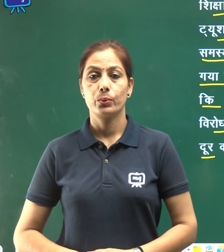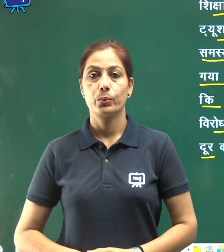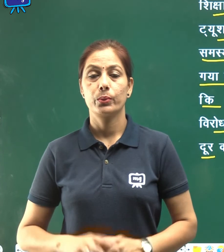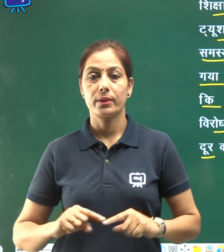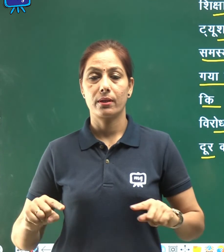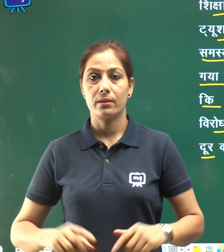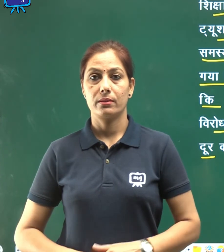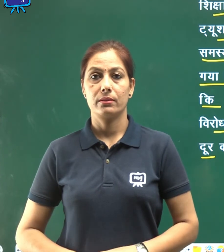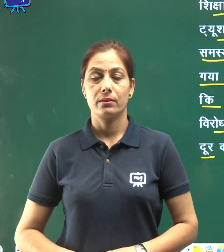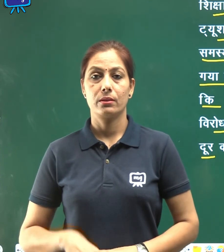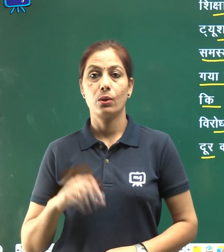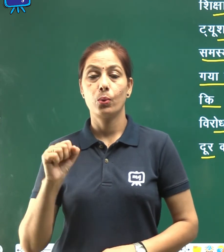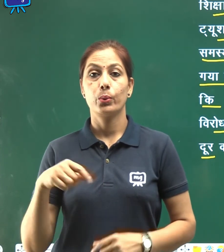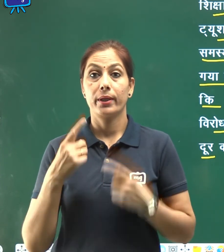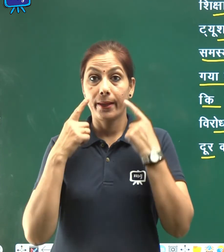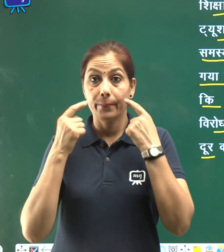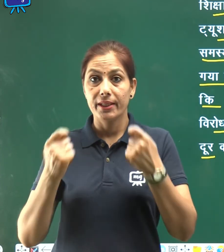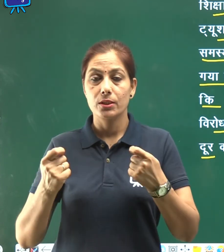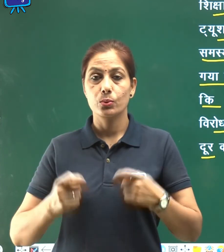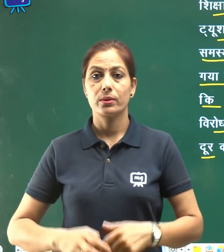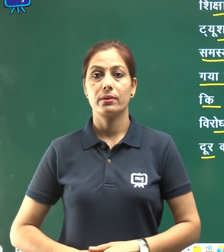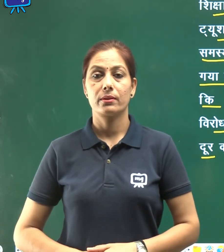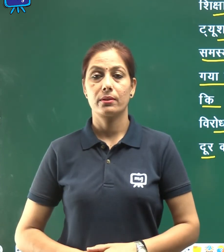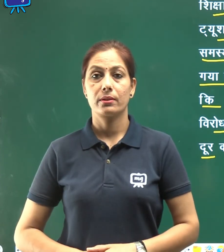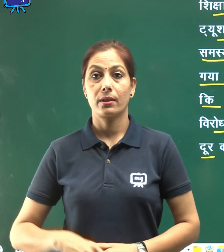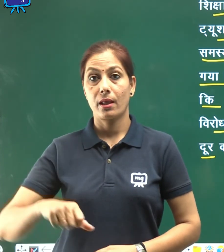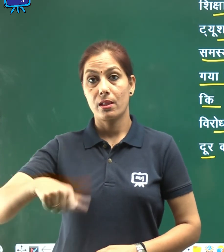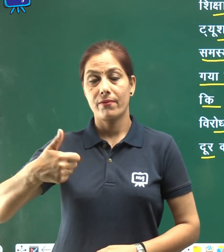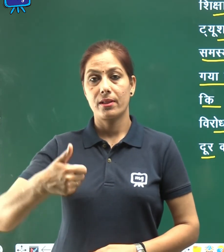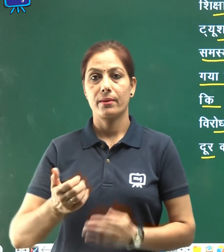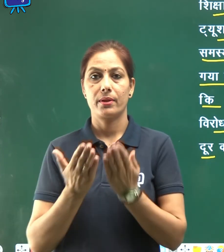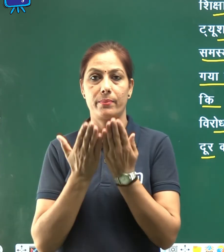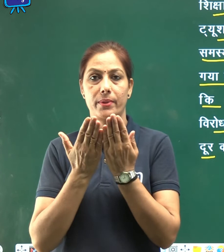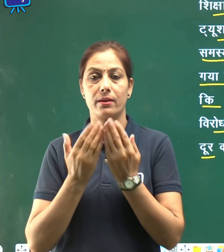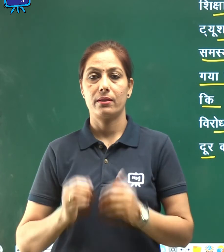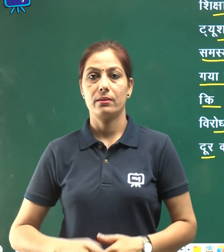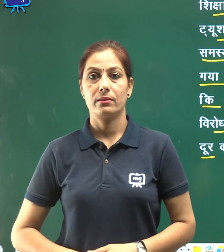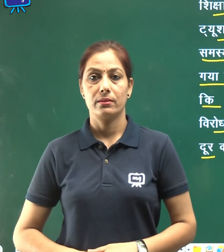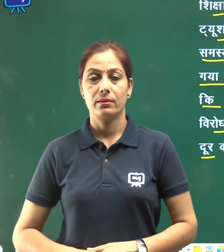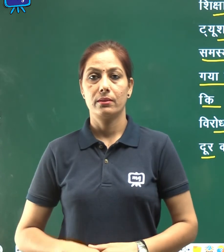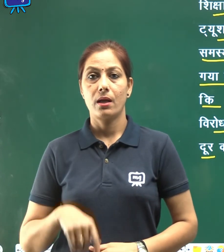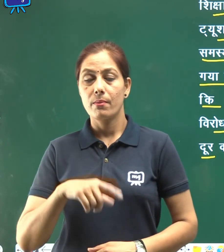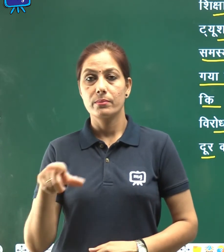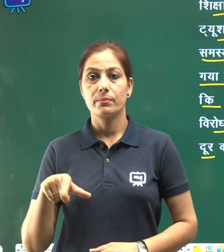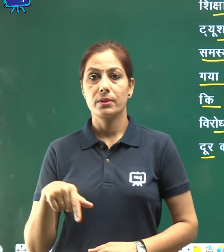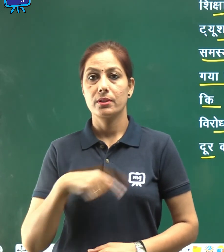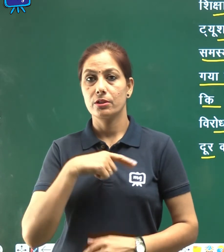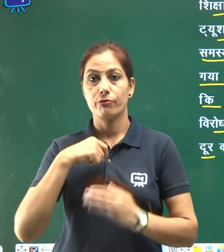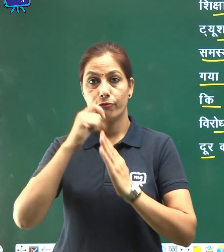तथा उन प्रयासों की सफलता के बारे में पढ़ा। आप इस वीडियो को